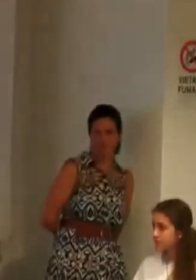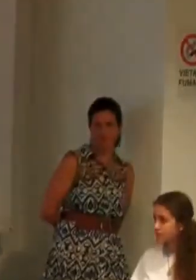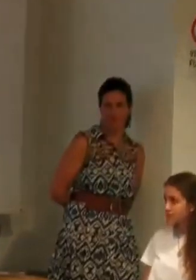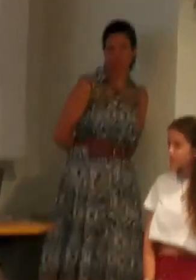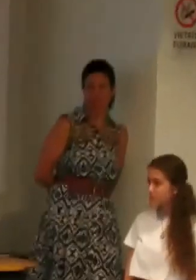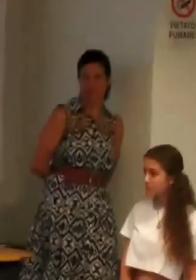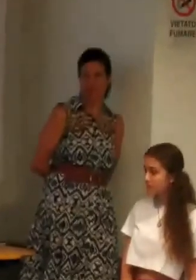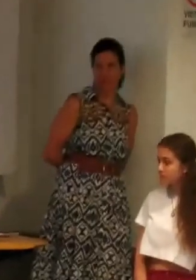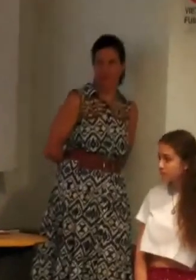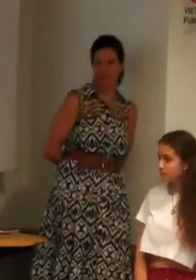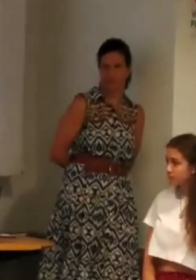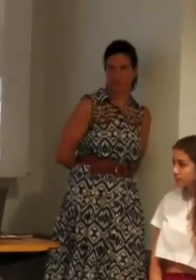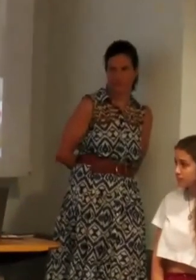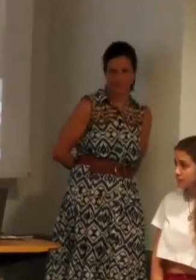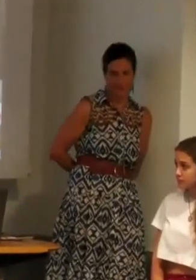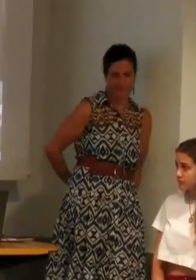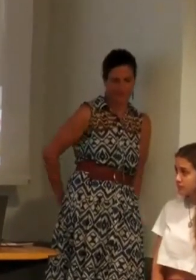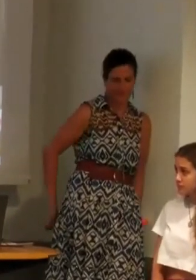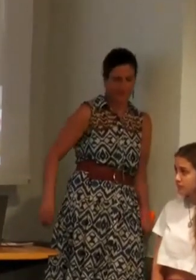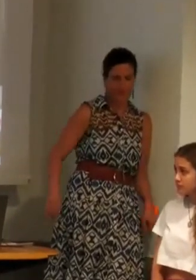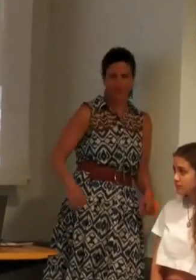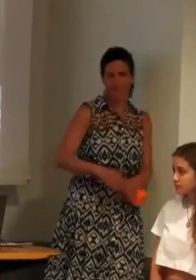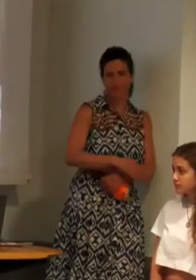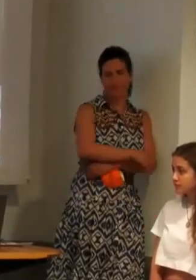Sarà fondamentale farlo.